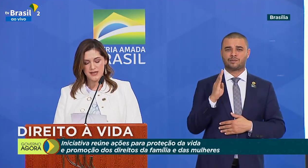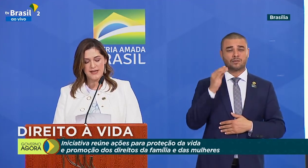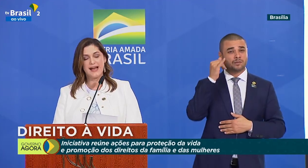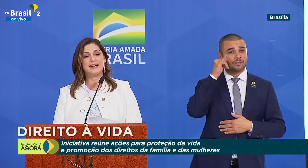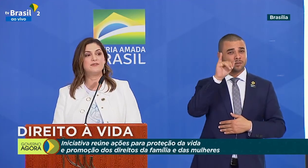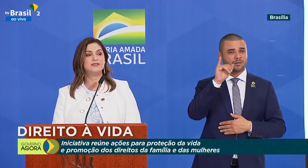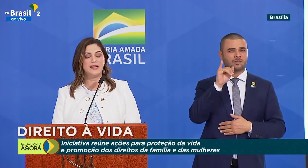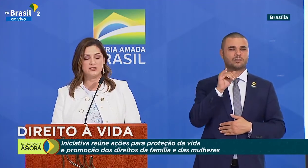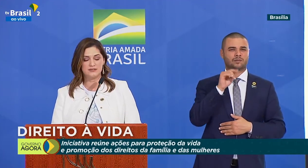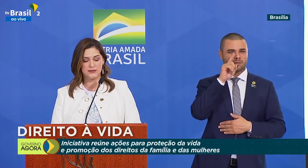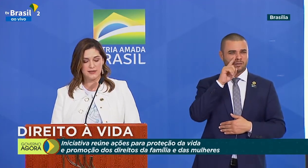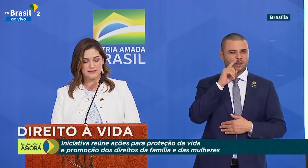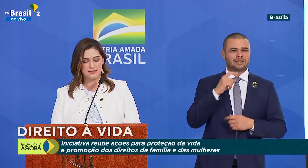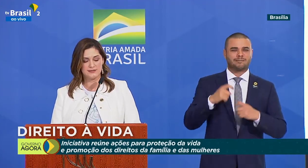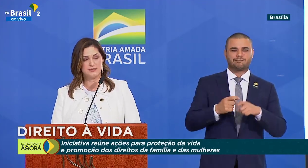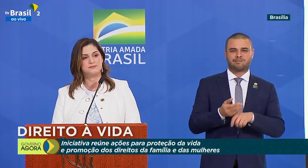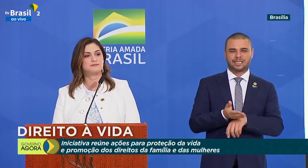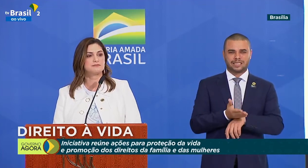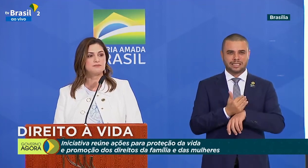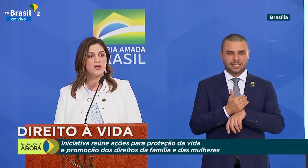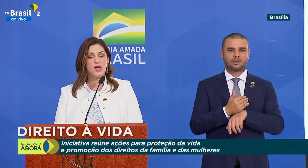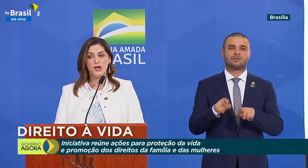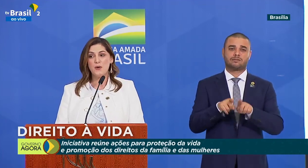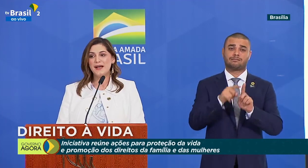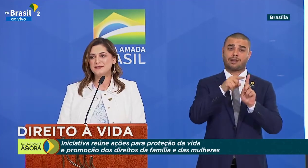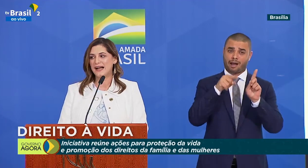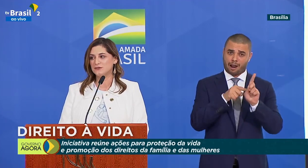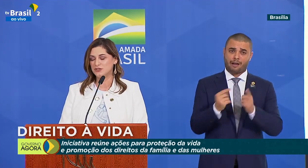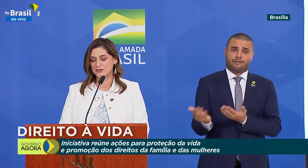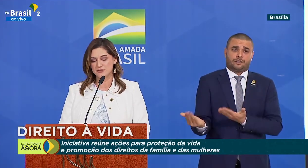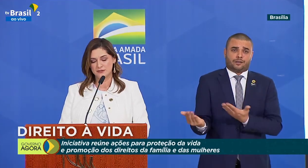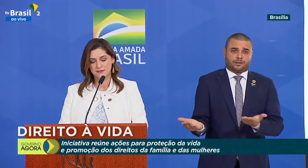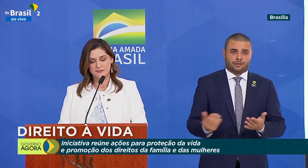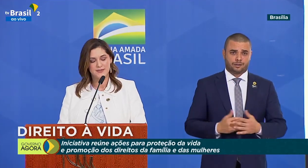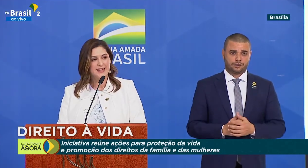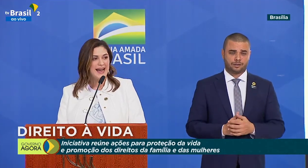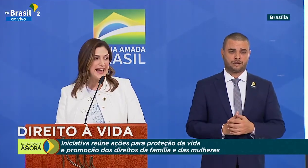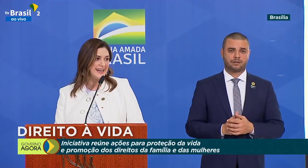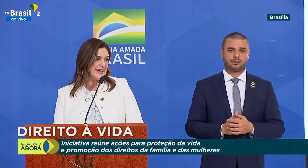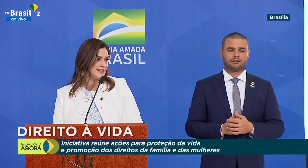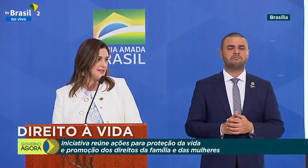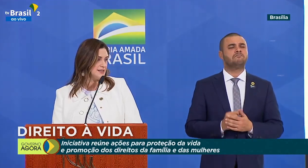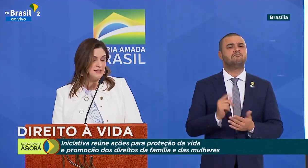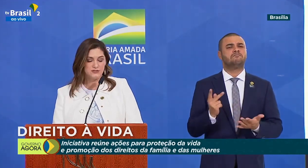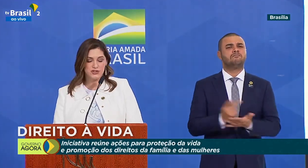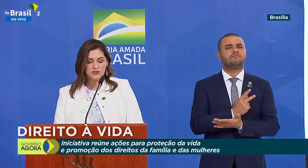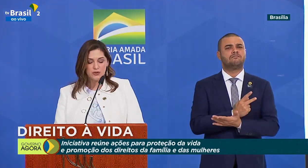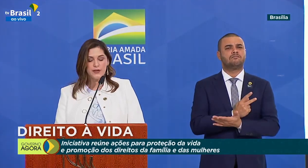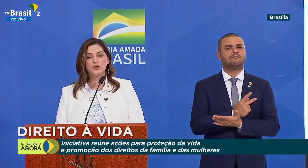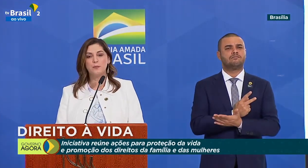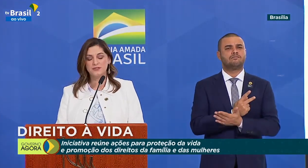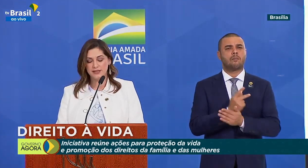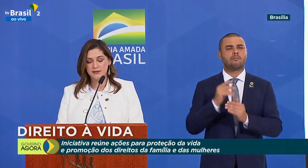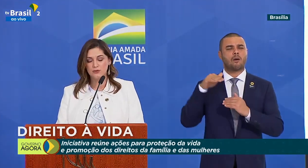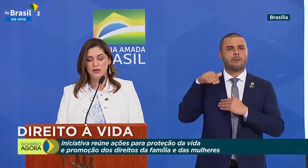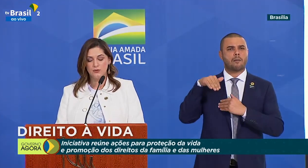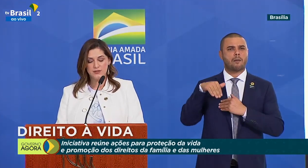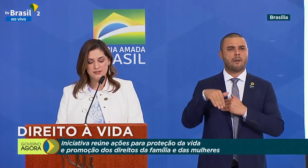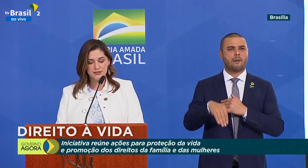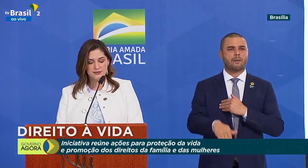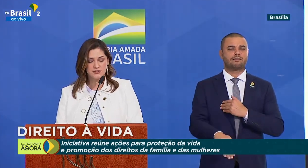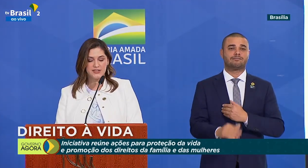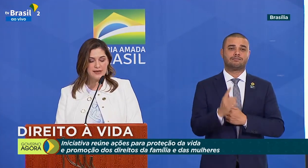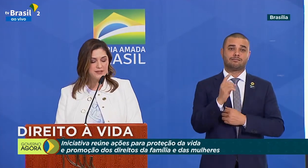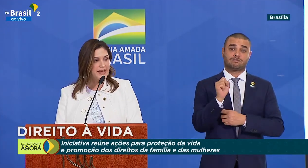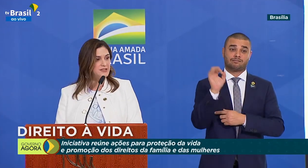sexual precoce e a gravidez na adolescência e o resultado disso a queda de 18 por